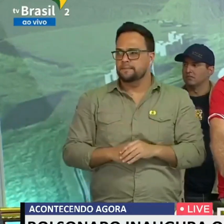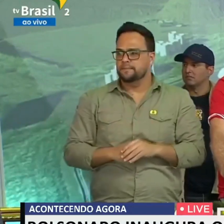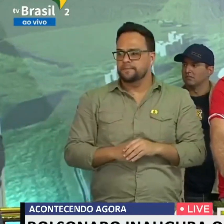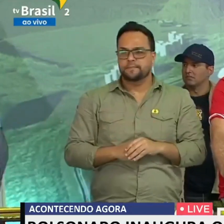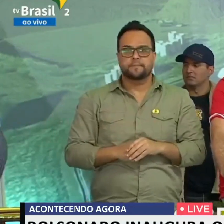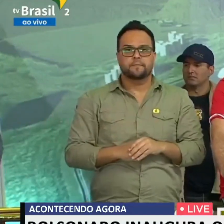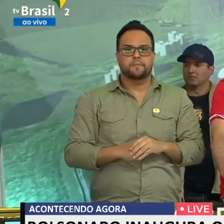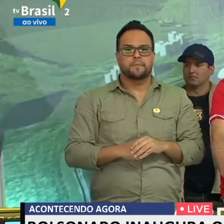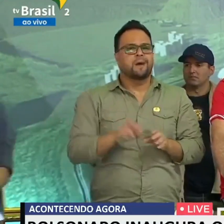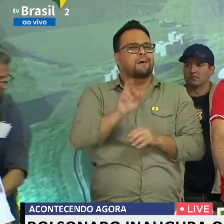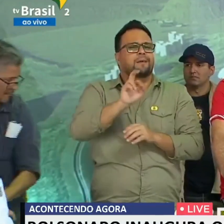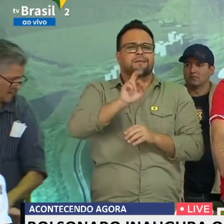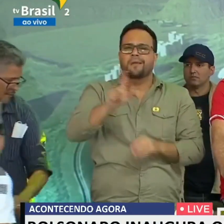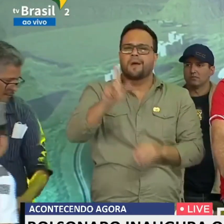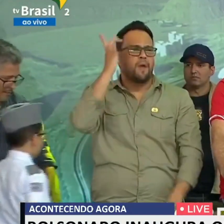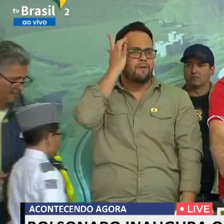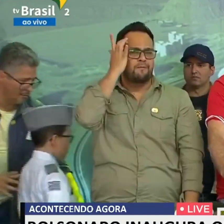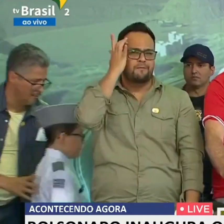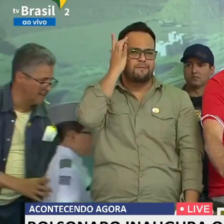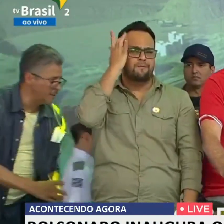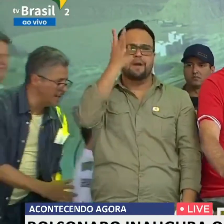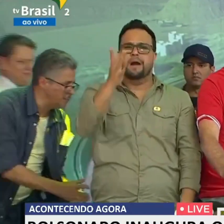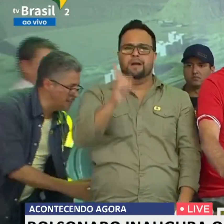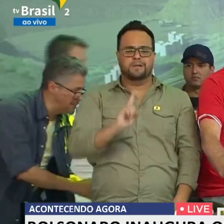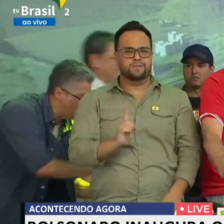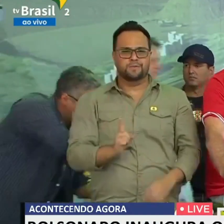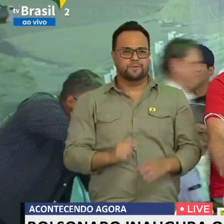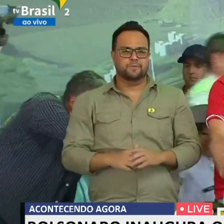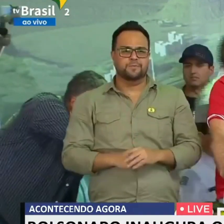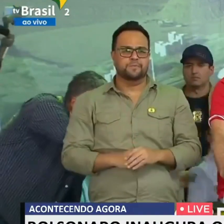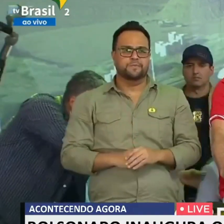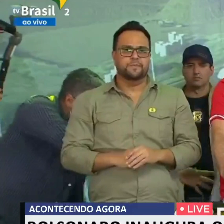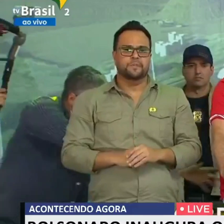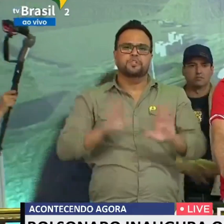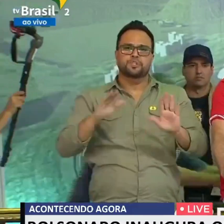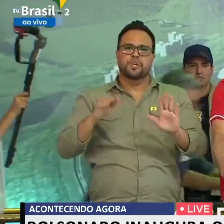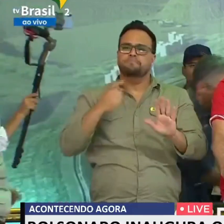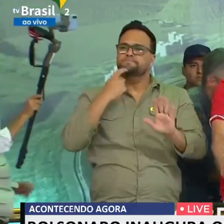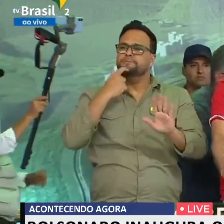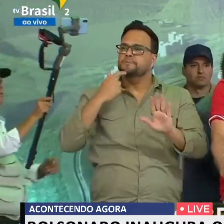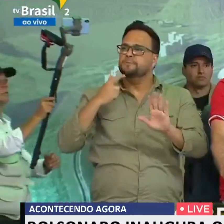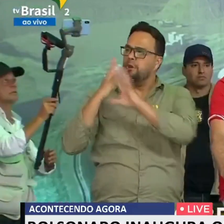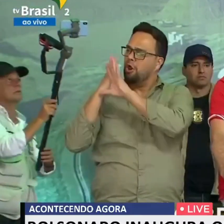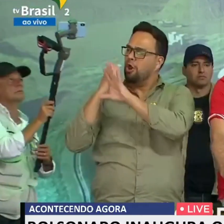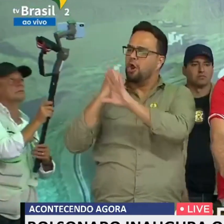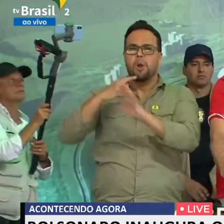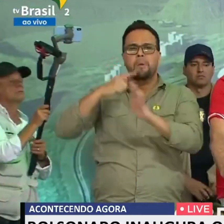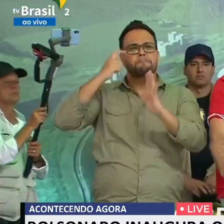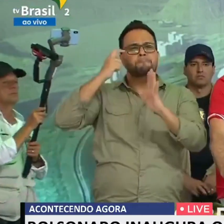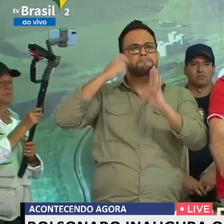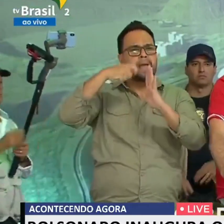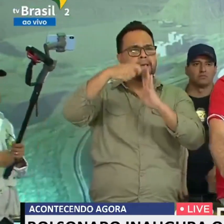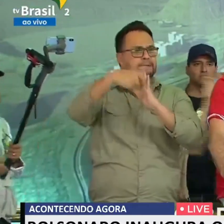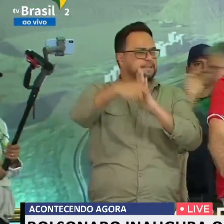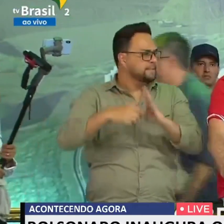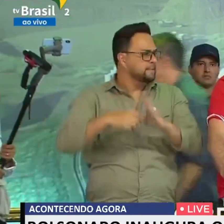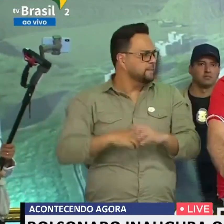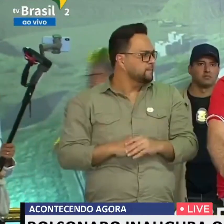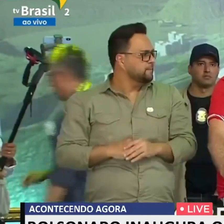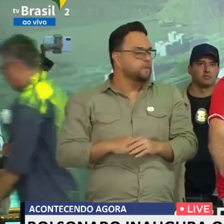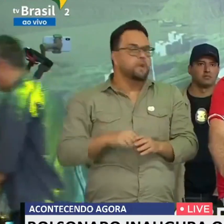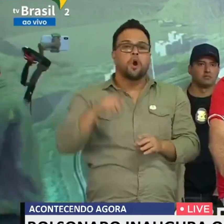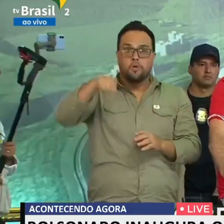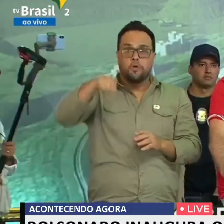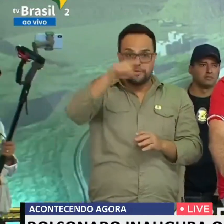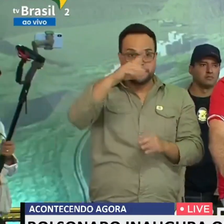Não tem sido fácil os nossos últimos meses. Vocês sabem a que me